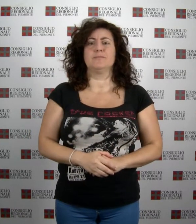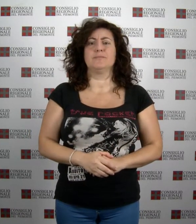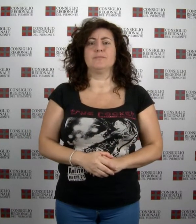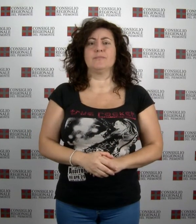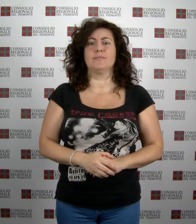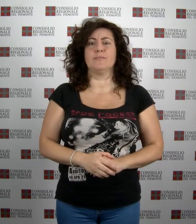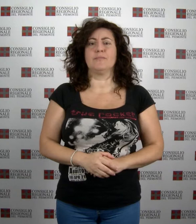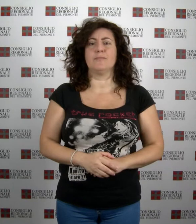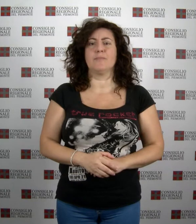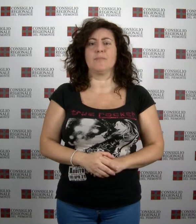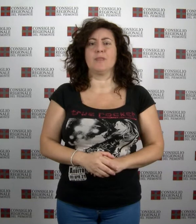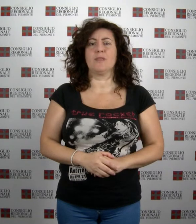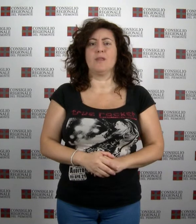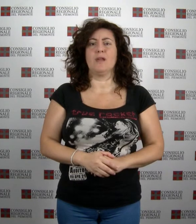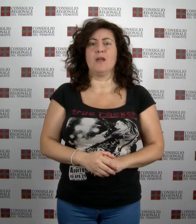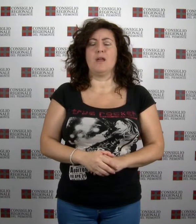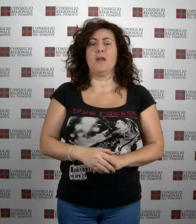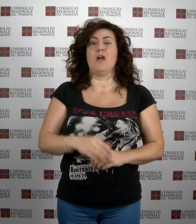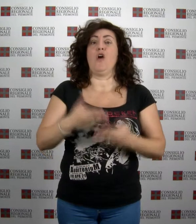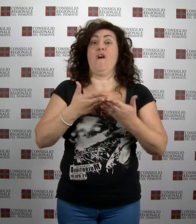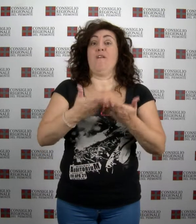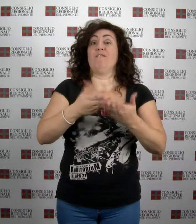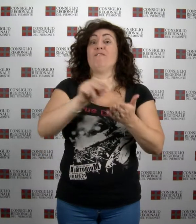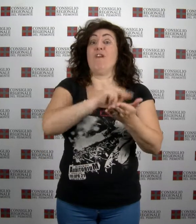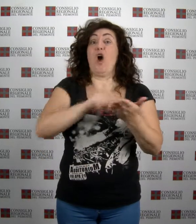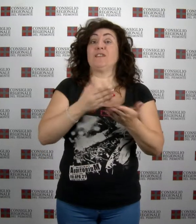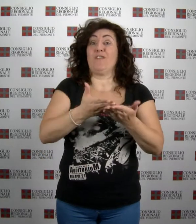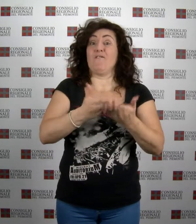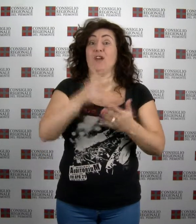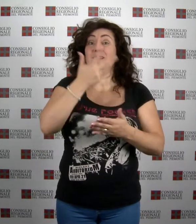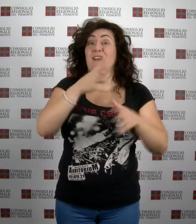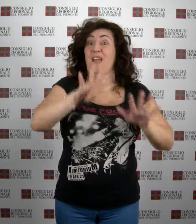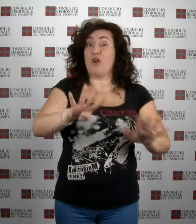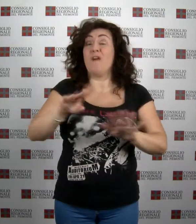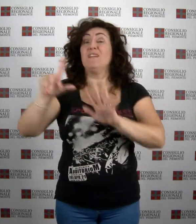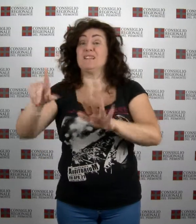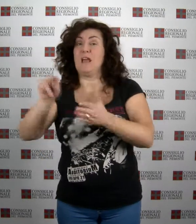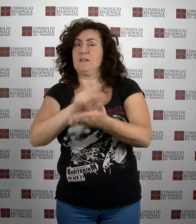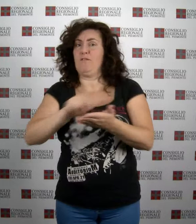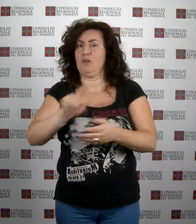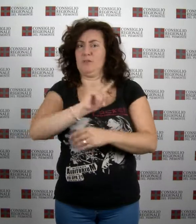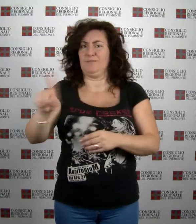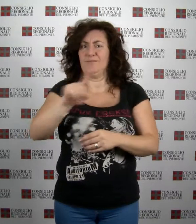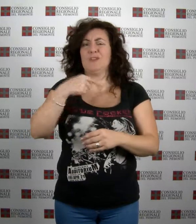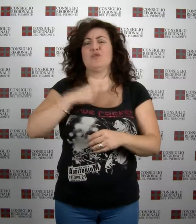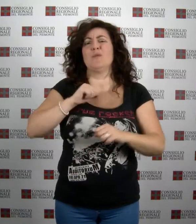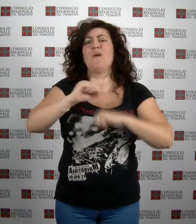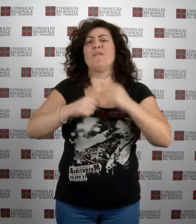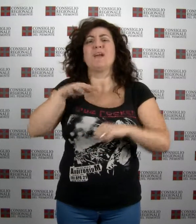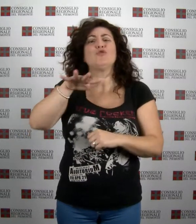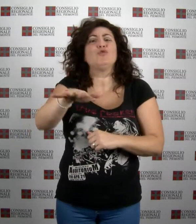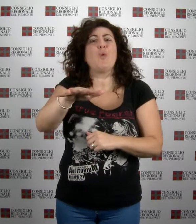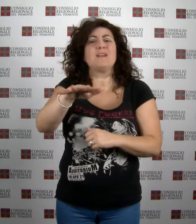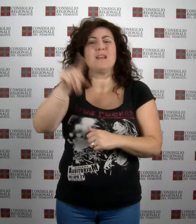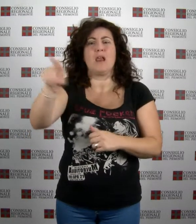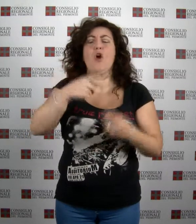Con 39 voti favorevoli e 7 non votanti del gruppo consiliare del Movimento 5 Stelle, il Consiglio regionale ha approvato il 29 luglio